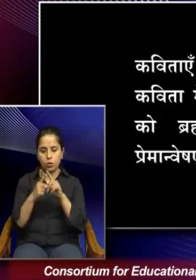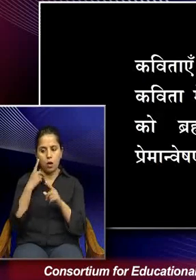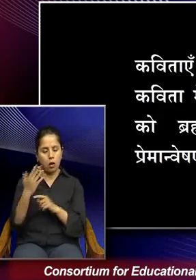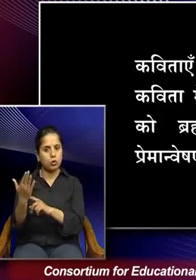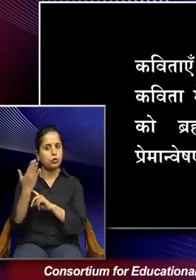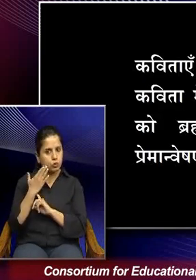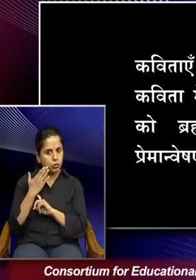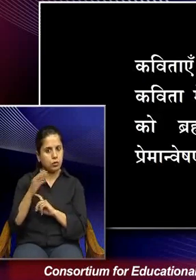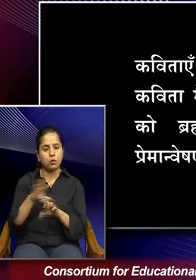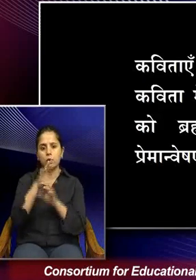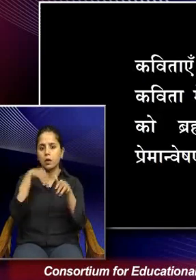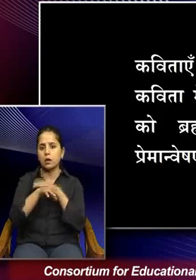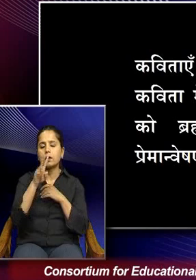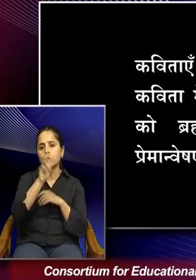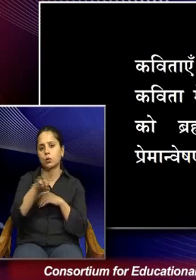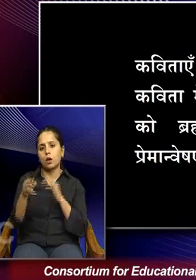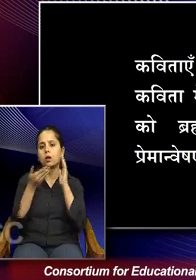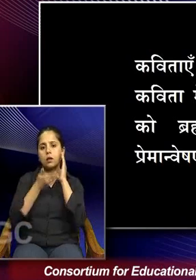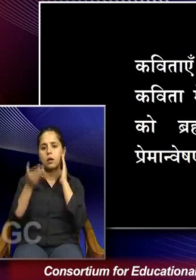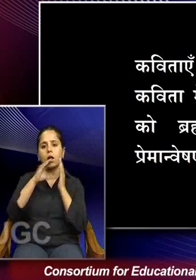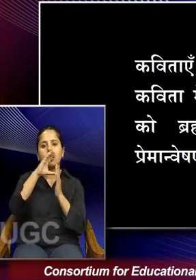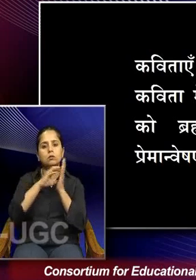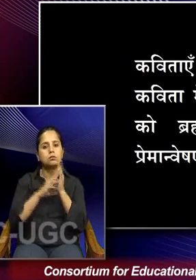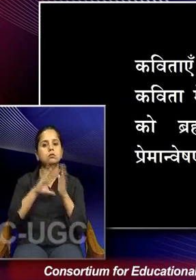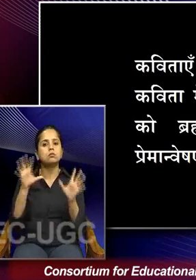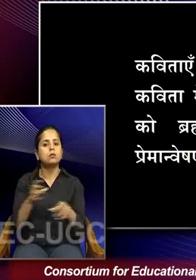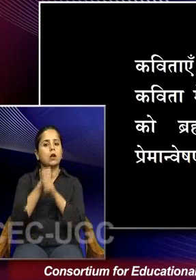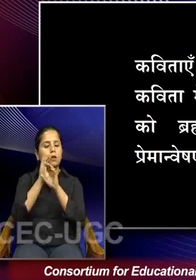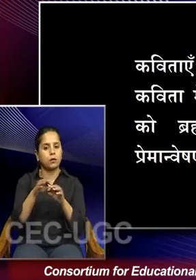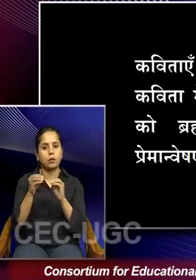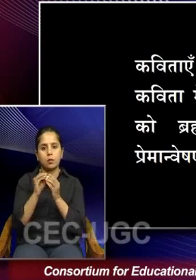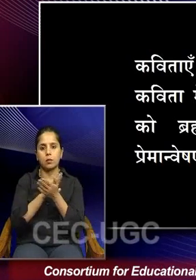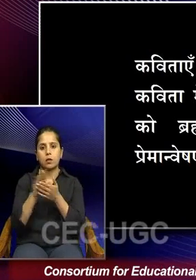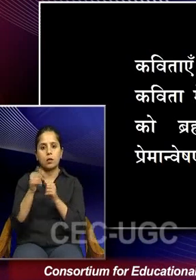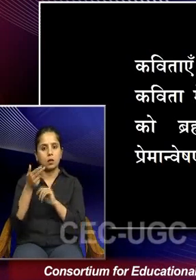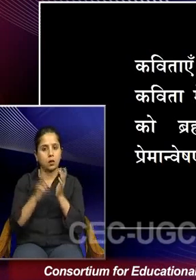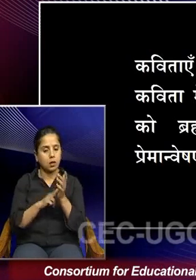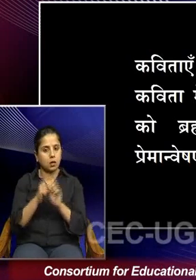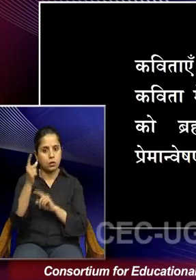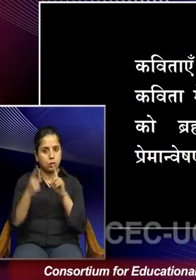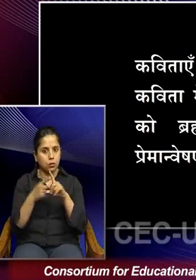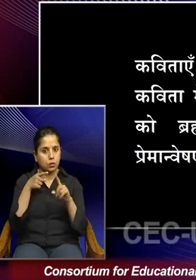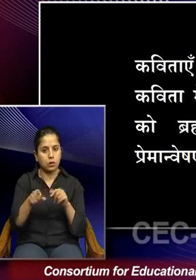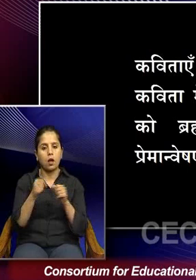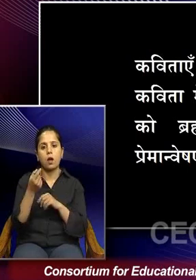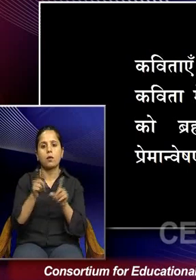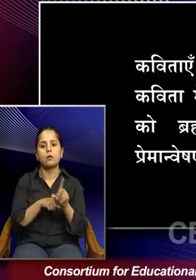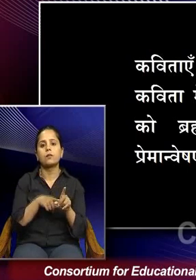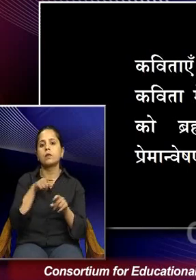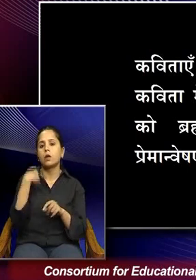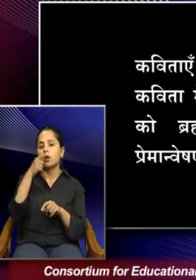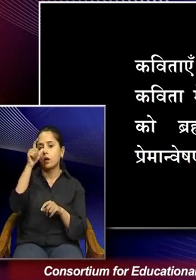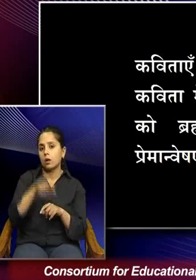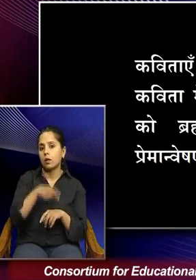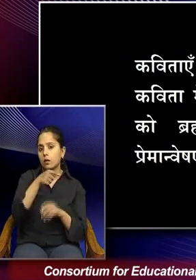जिसमें कल 22 कविताओं का संग्रह भगाना दूध कविता में अज्ञेय ने कवि कर्म